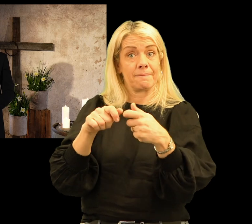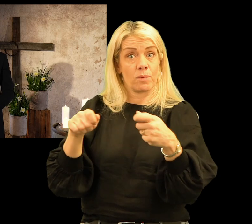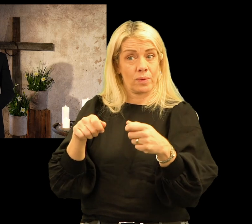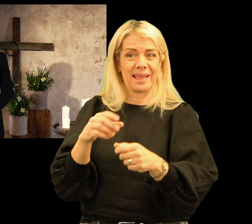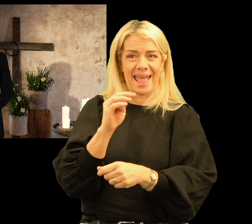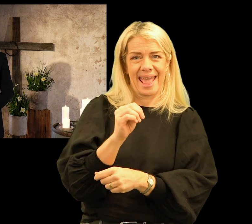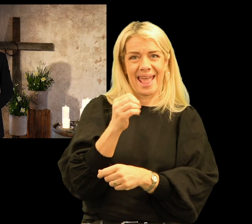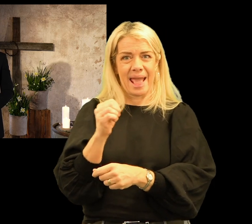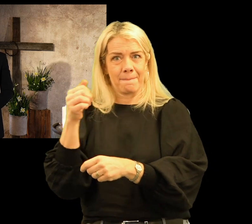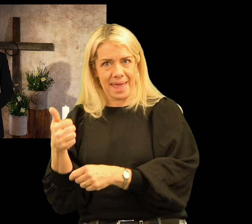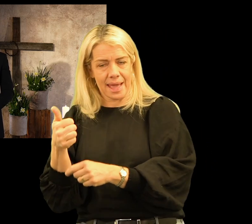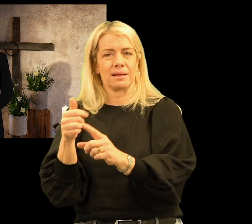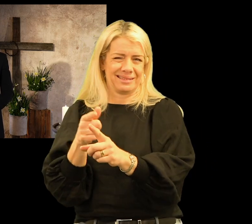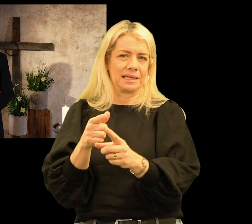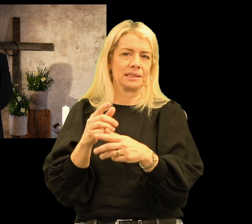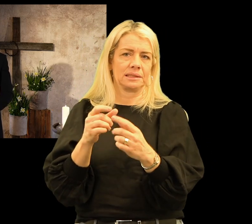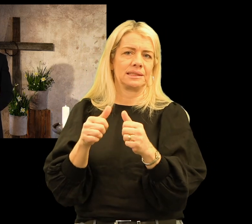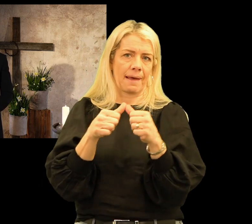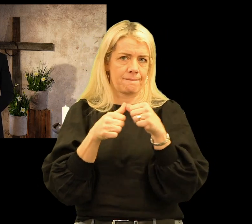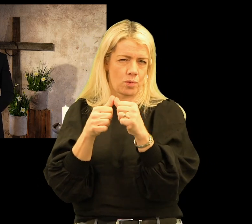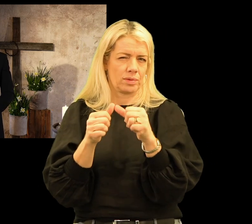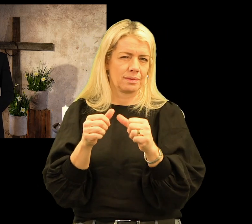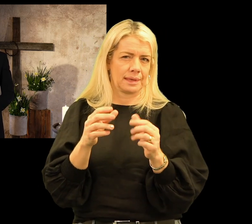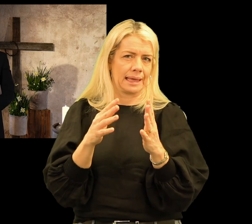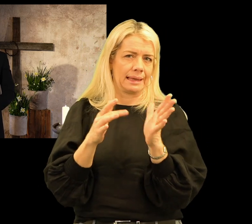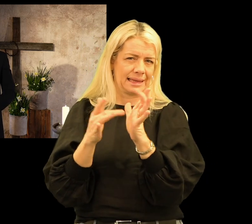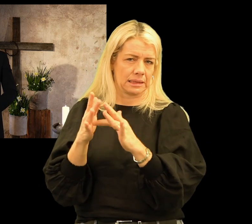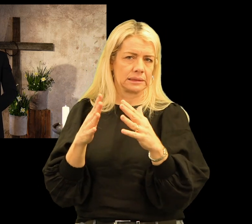EEB, baptistsamfundet i landet, är vi med och stöttar.